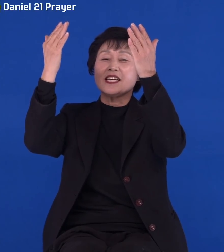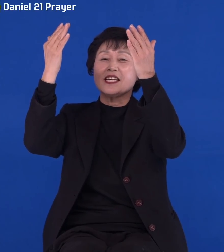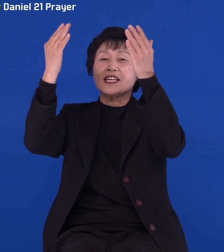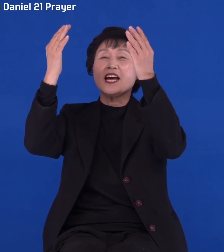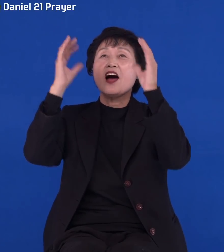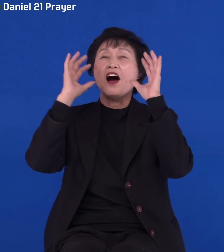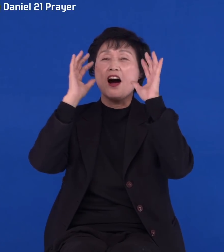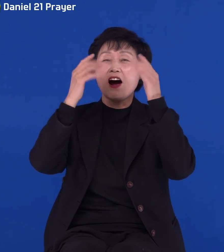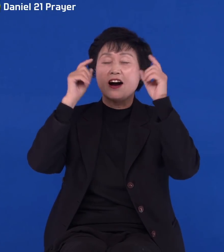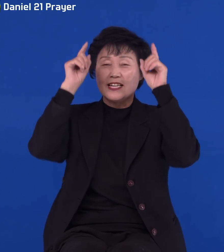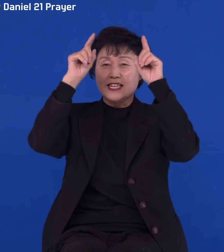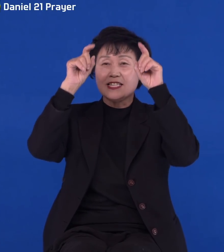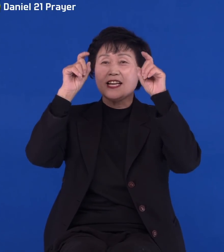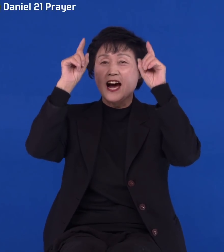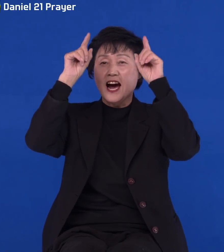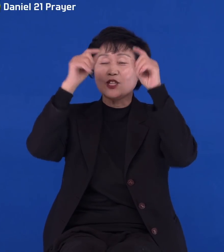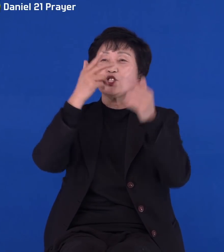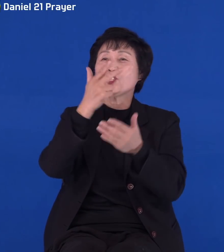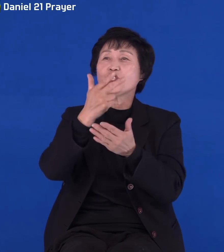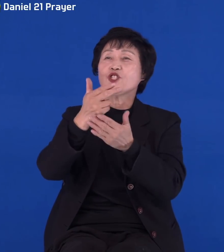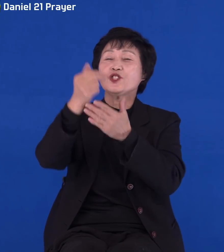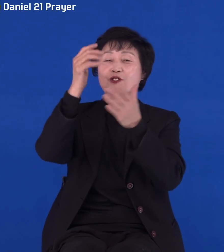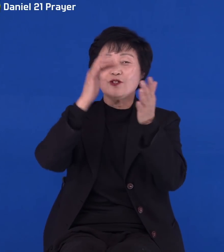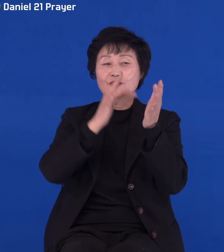돌리리. 어린 양 주